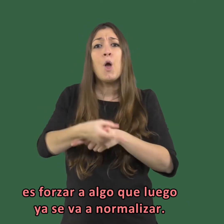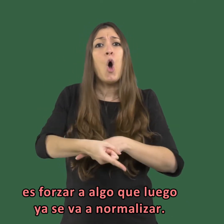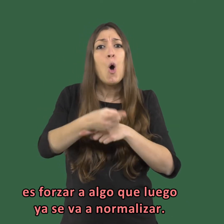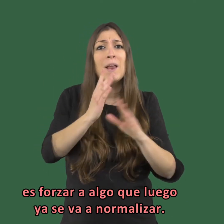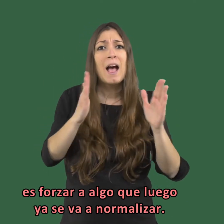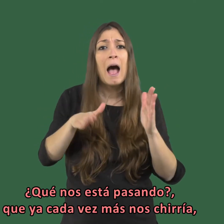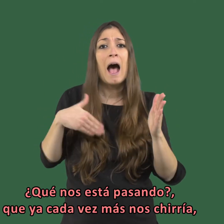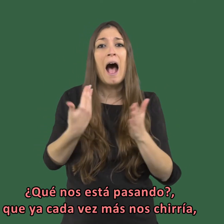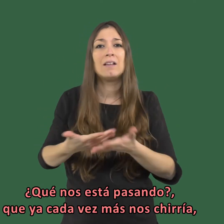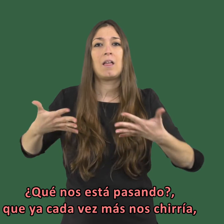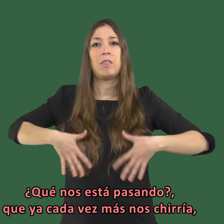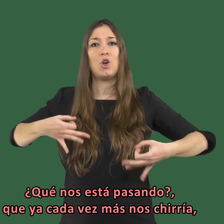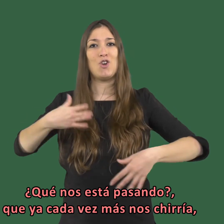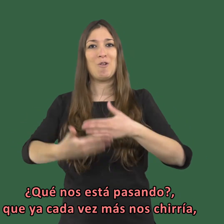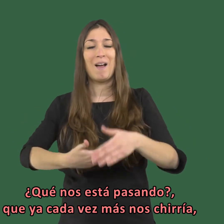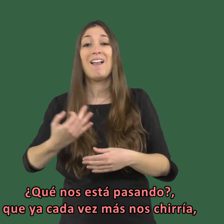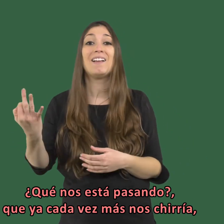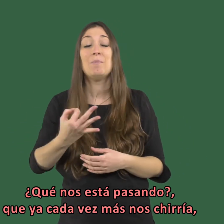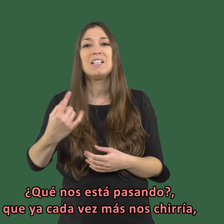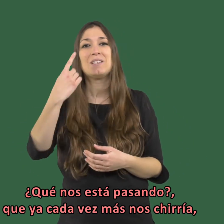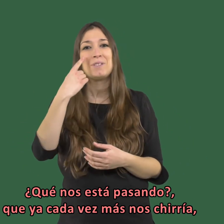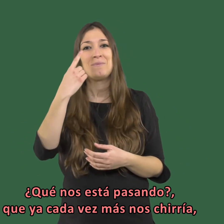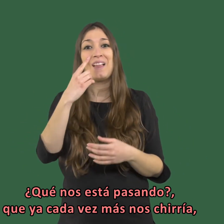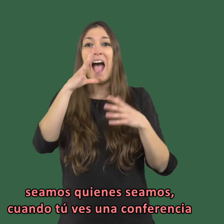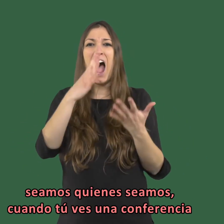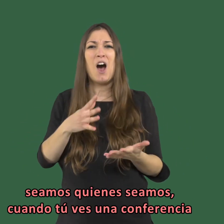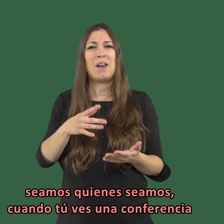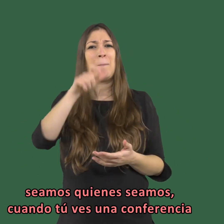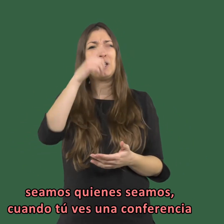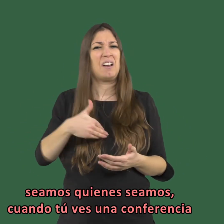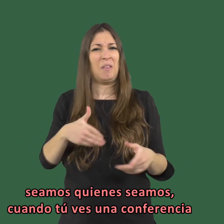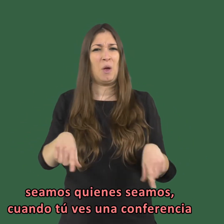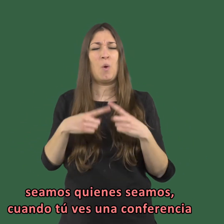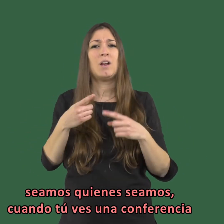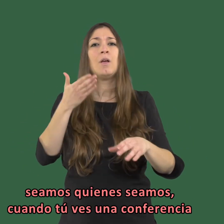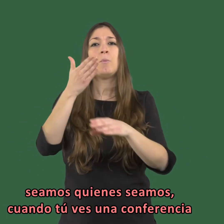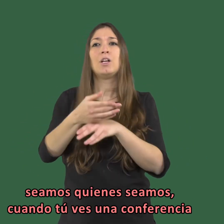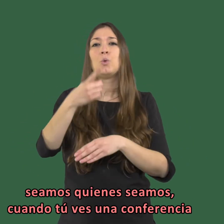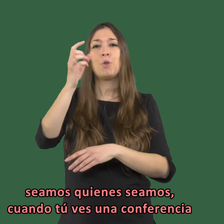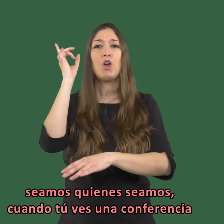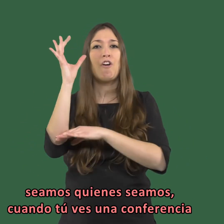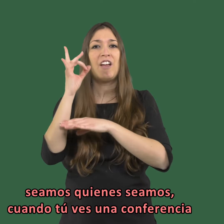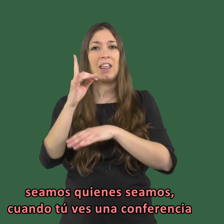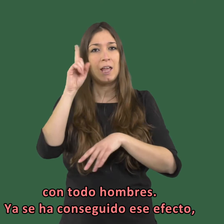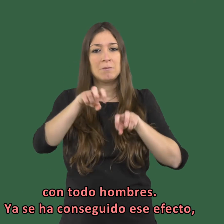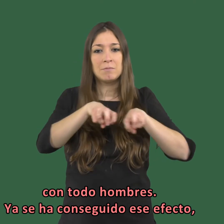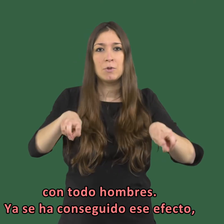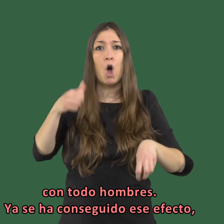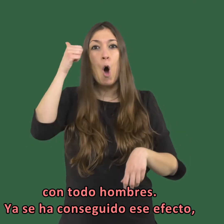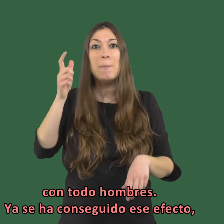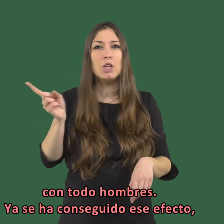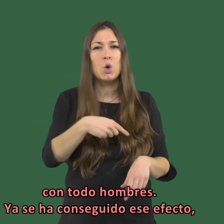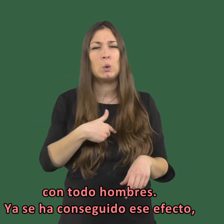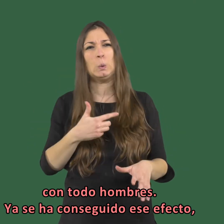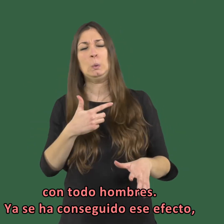va a normalizar. ¿Qué nos está pasando? Que ya cada vez más nos chirría, seamos quienes seamos, cuando tú ves una conferencia con